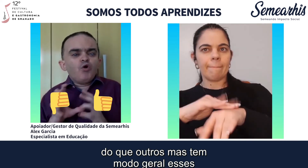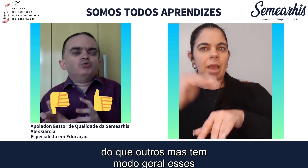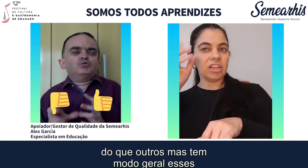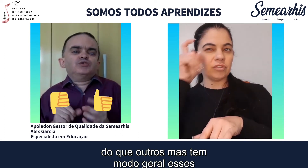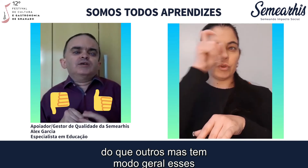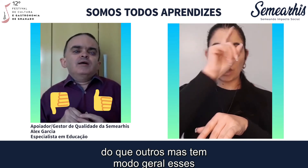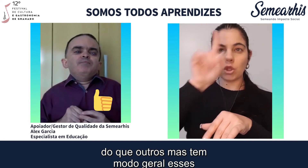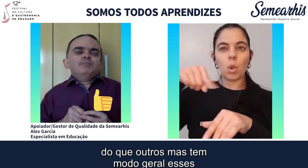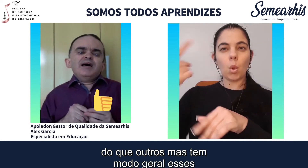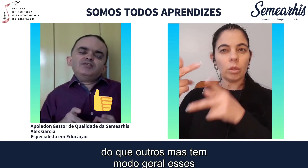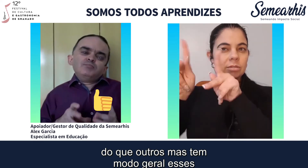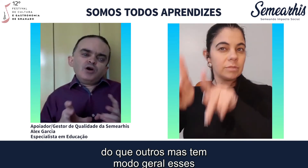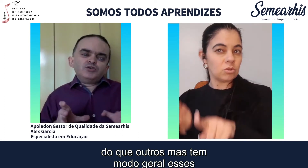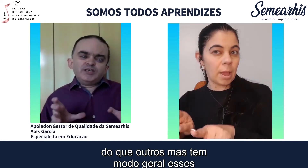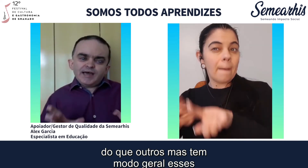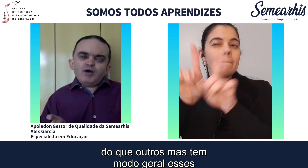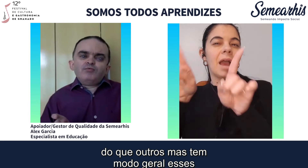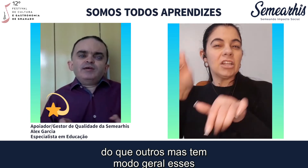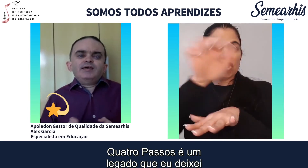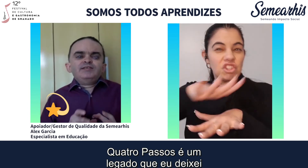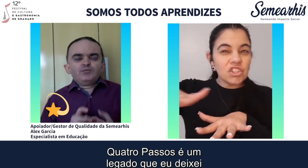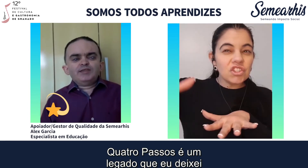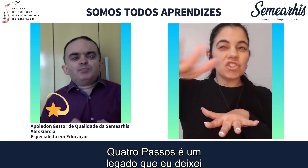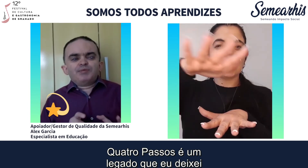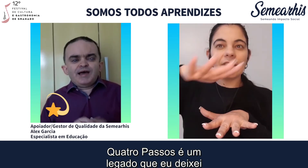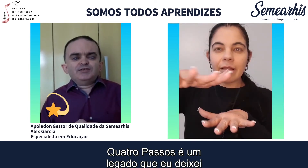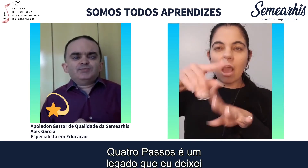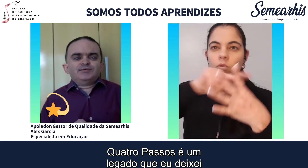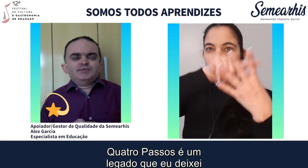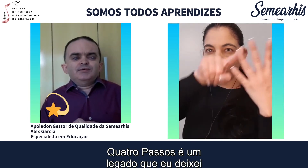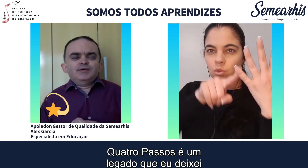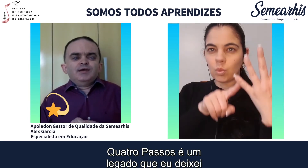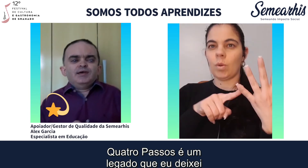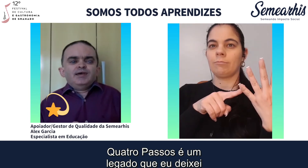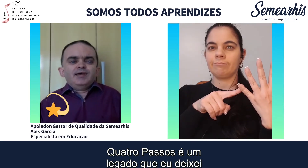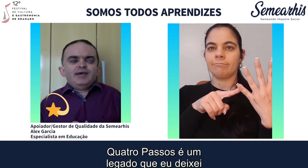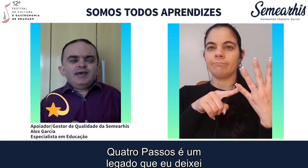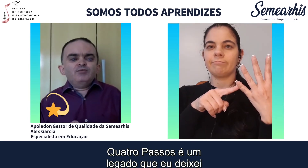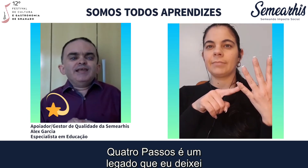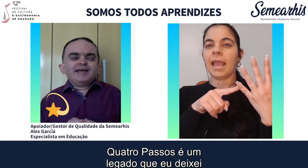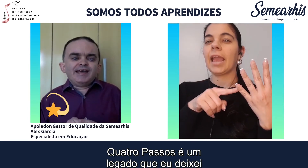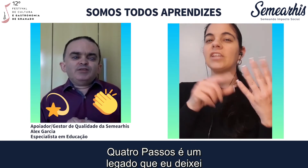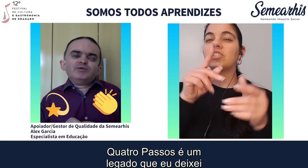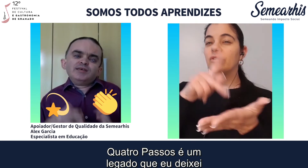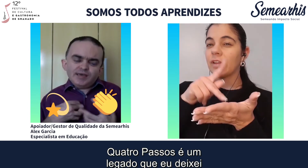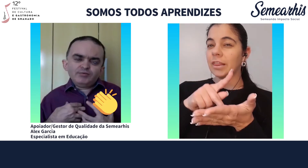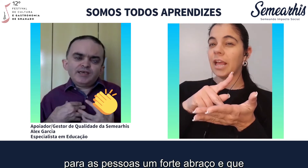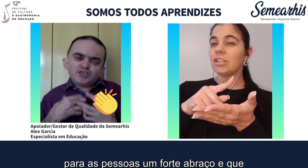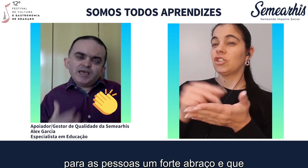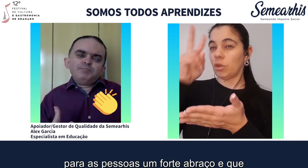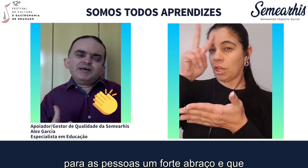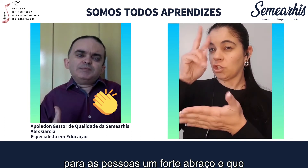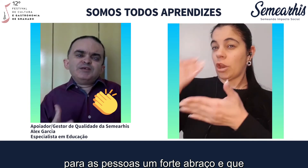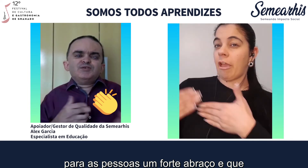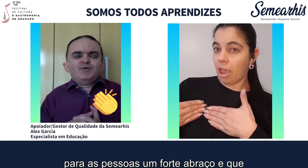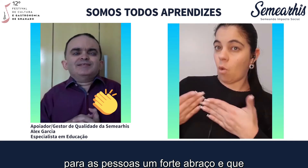do que outros, mas de modo geral, esses 4 passos é um legado que eu